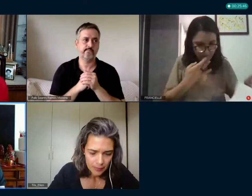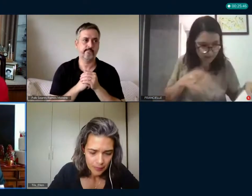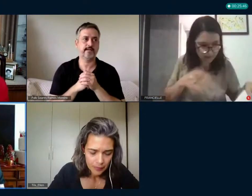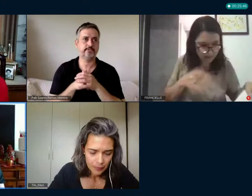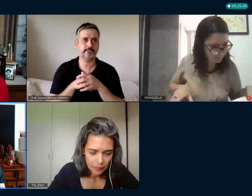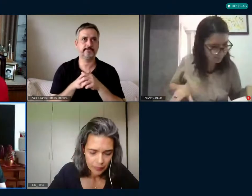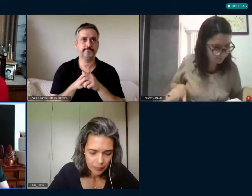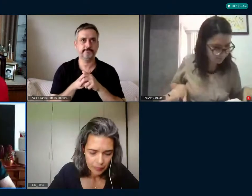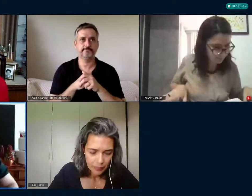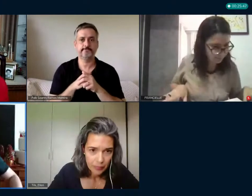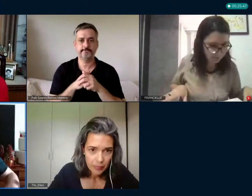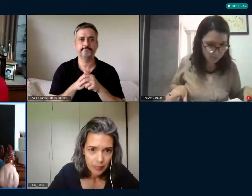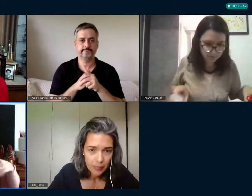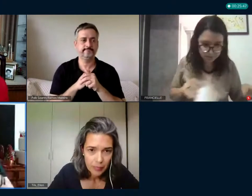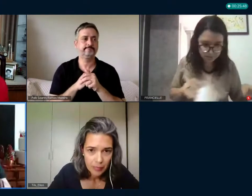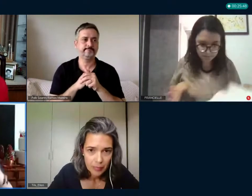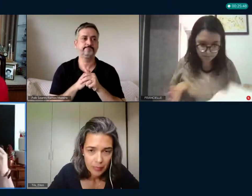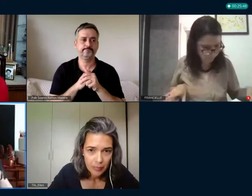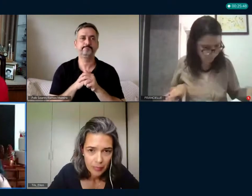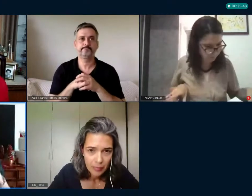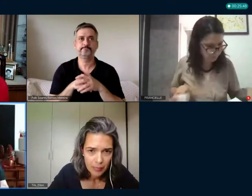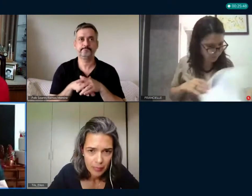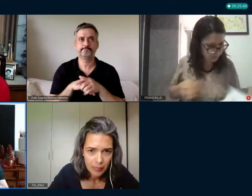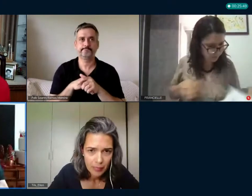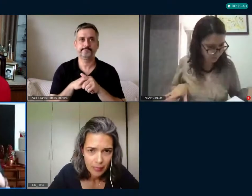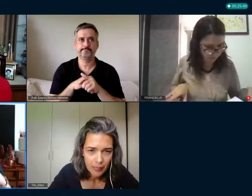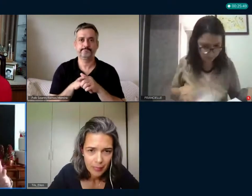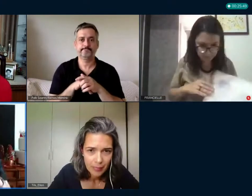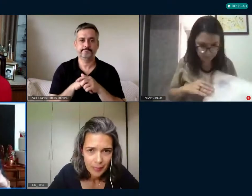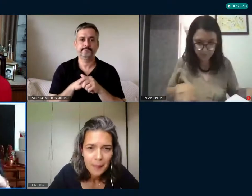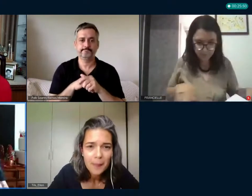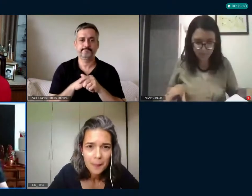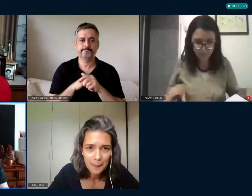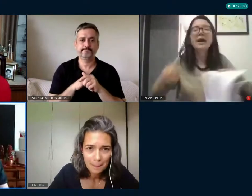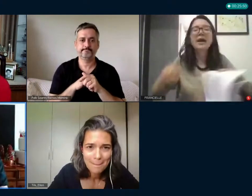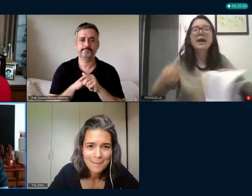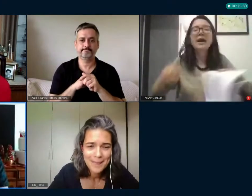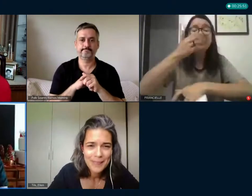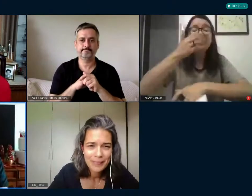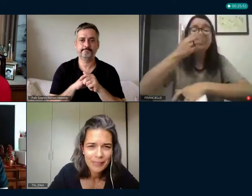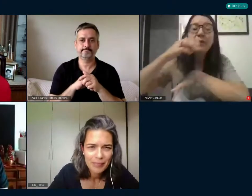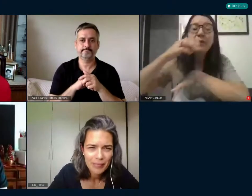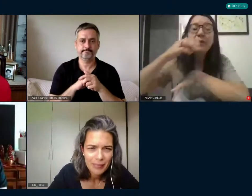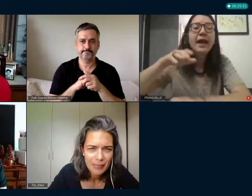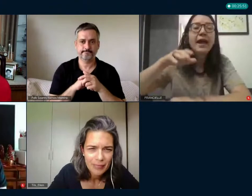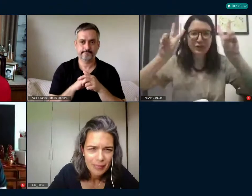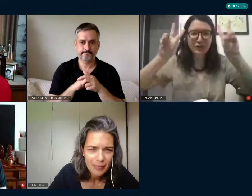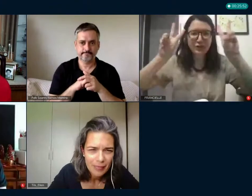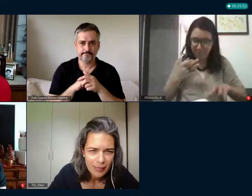Pode ter passado, está percebido realmente quando vai colocar as referências, às vezes passa mesmo.